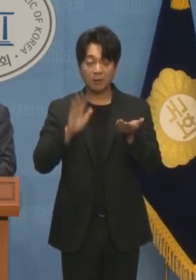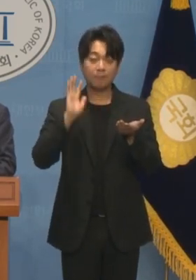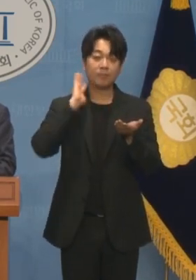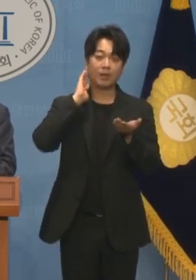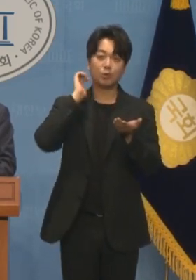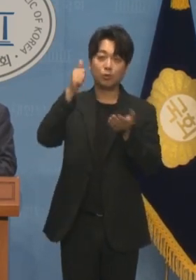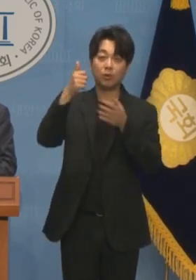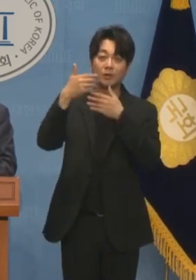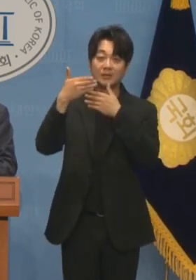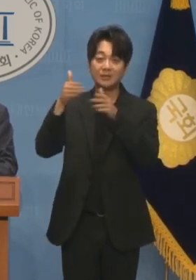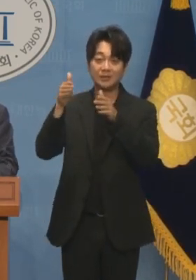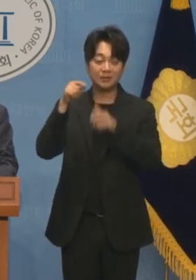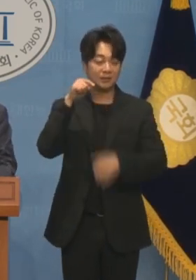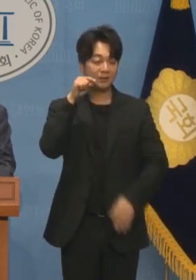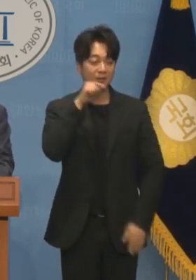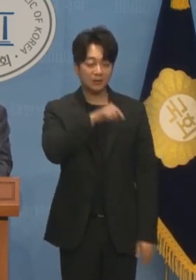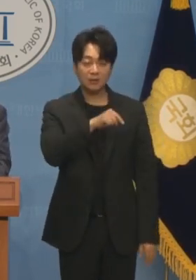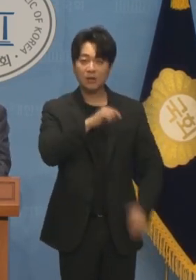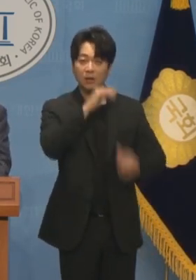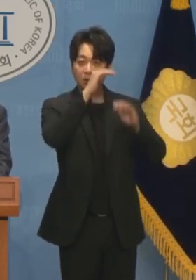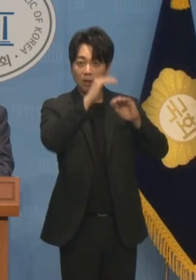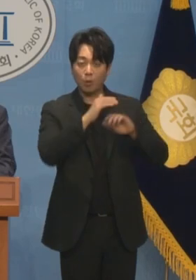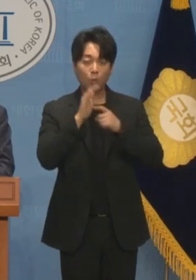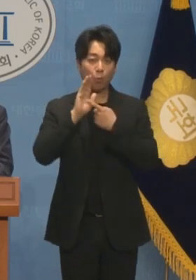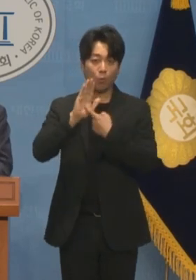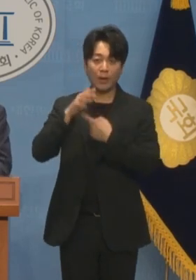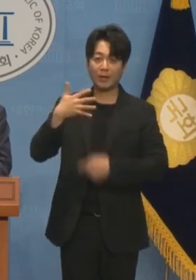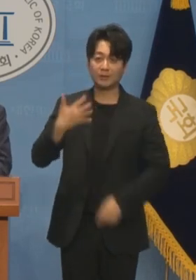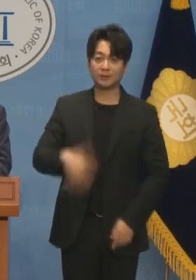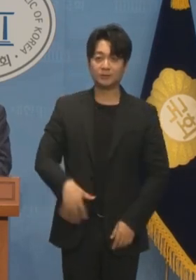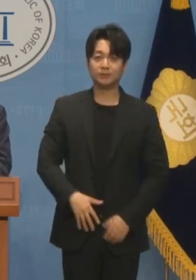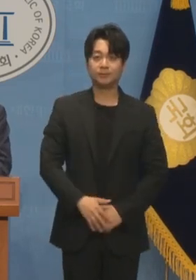해당 공사 자료 공개를 안 한다면